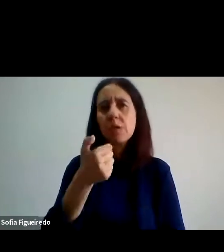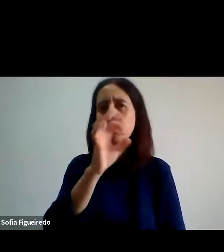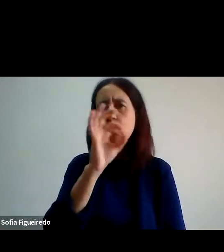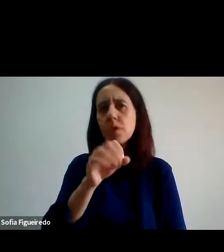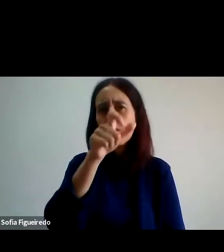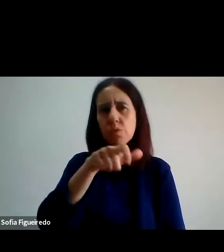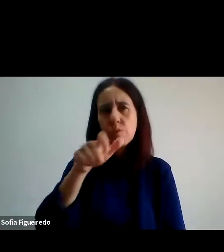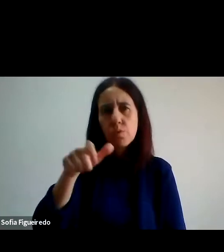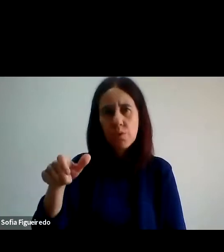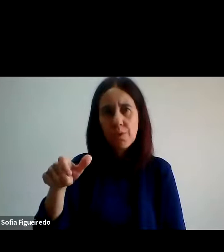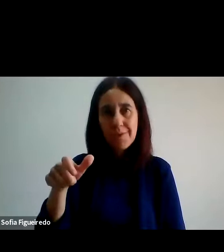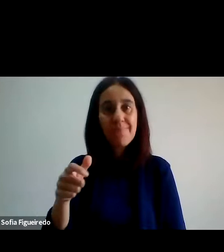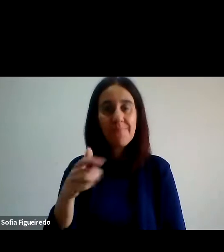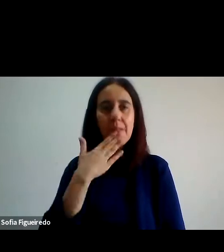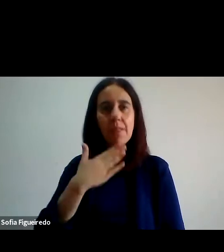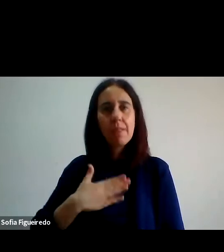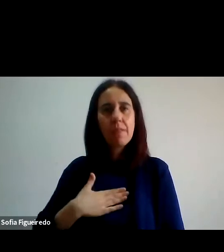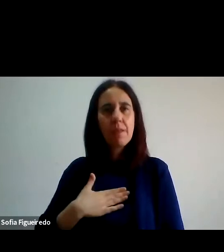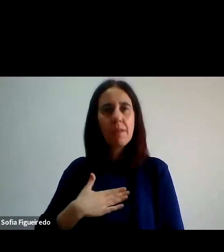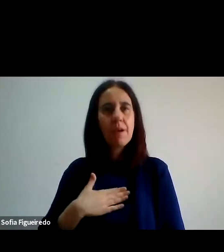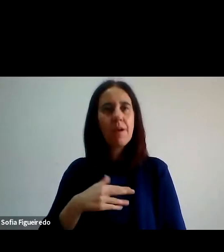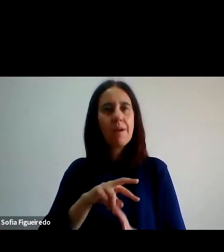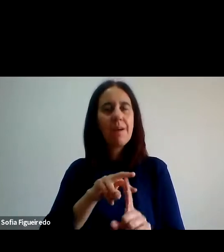pessoas. E isso leva depois também a uma segunda dimensão que eu vou falar